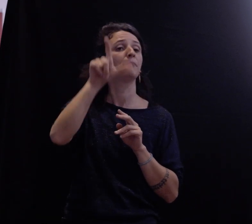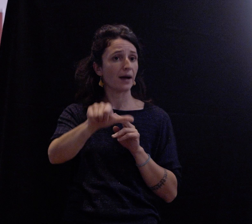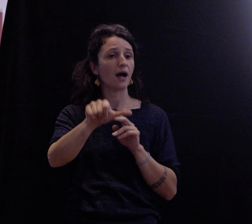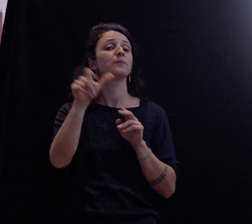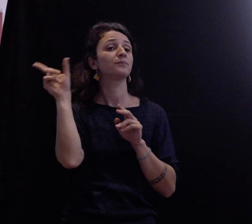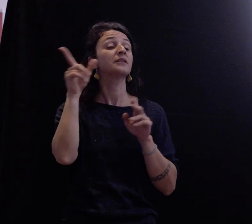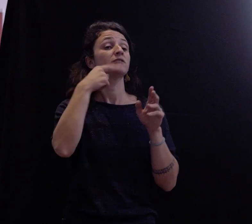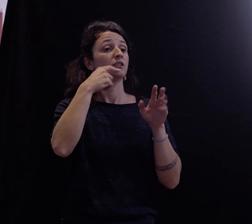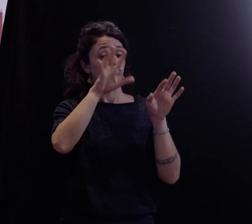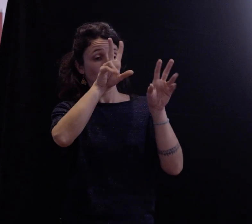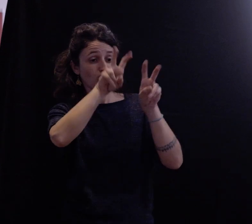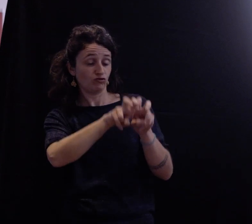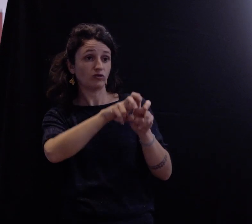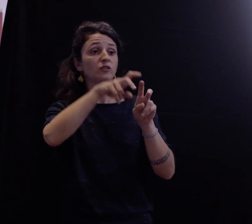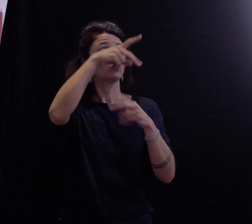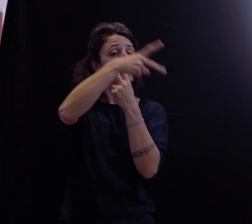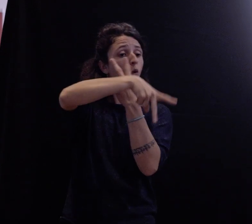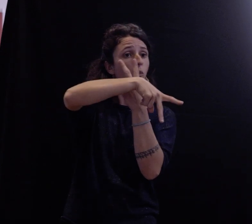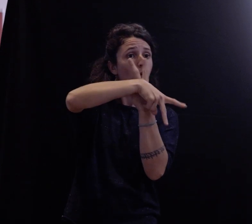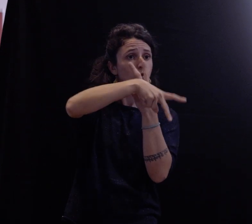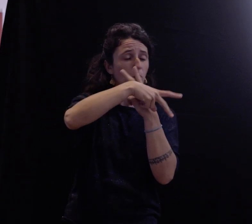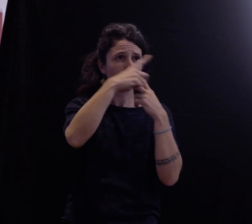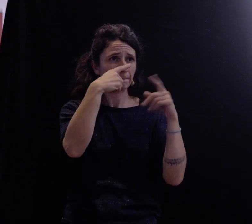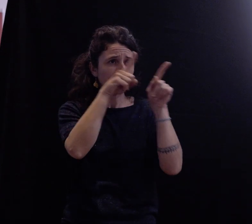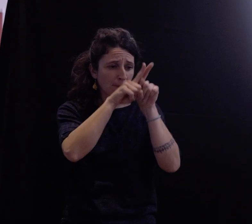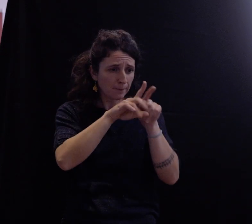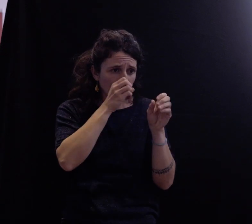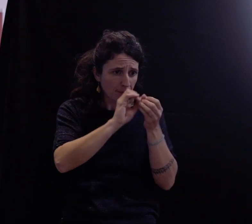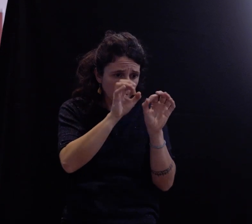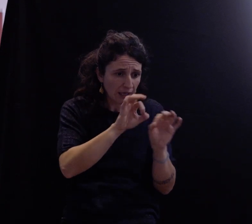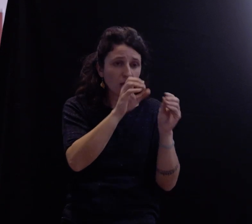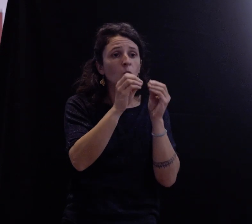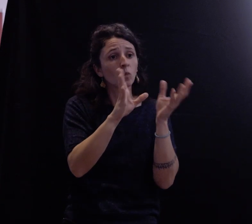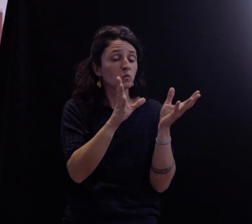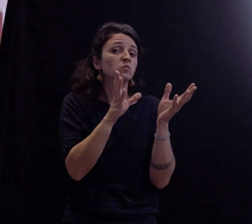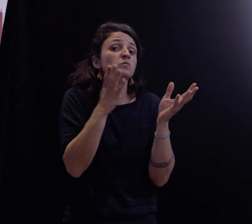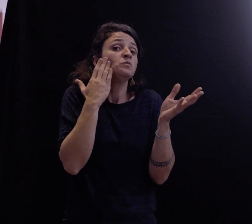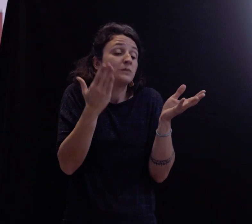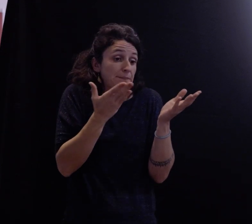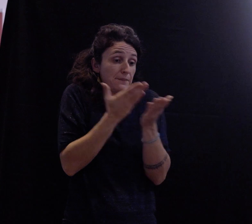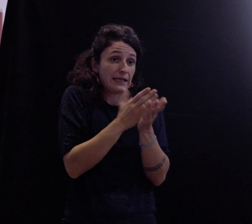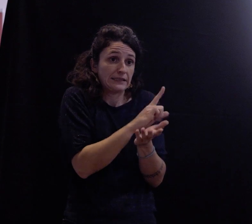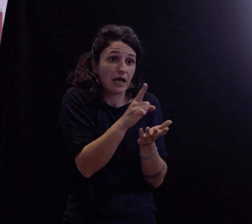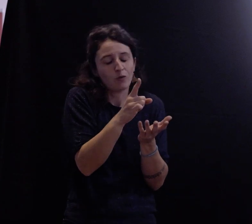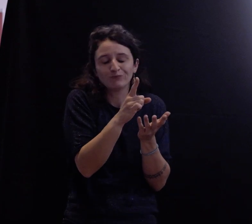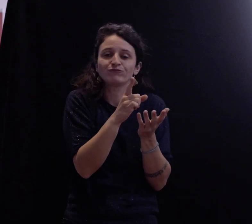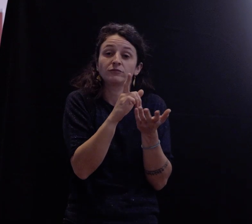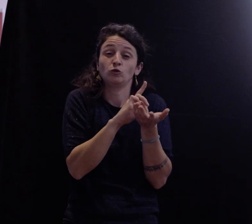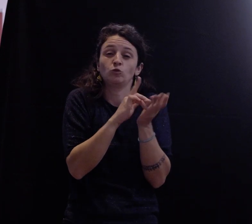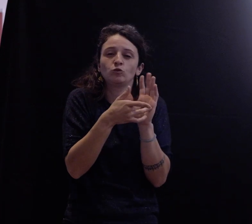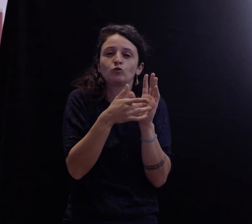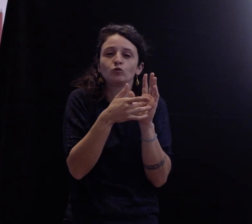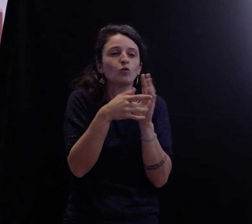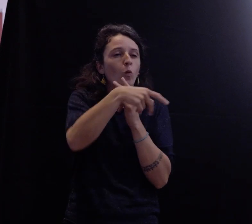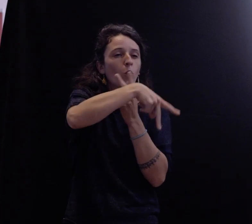soit éventuellement un autre morceau de chromosome. Et si c'est toujours pas ça, on ne va pas aller chapitre par chapitre tout explorer, hein, il y en a plus de